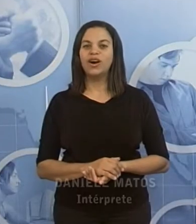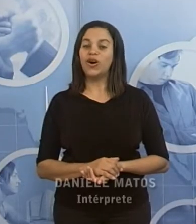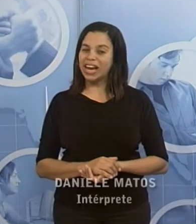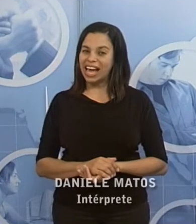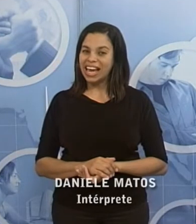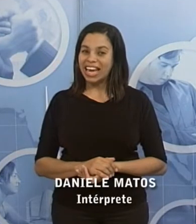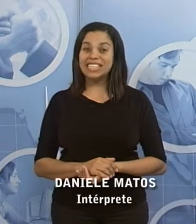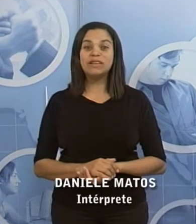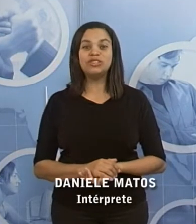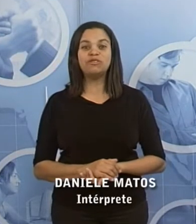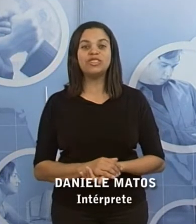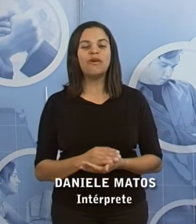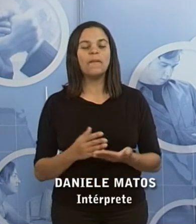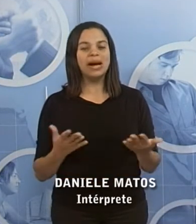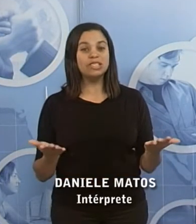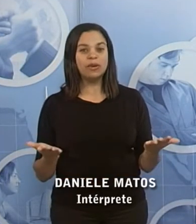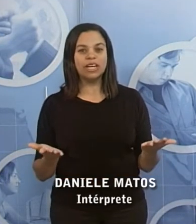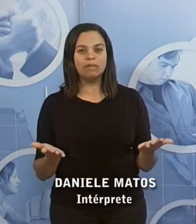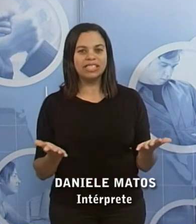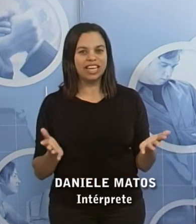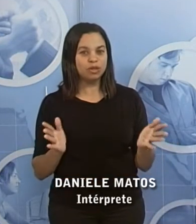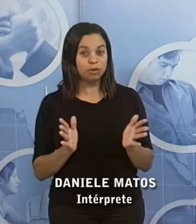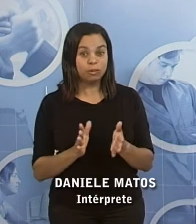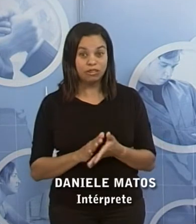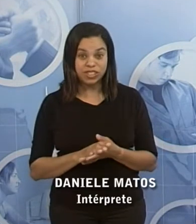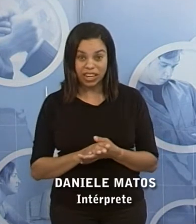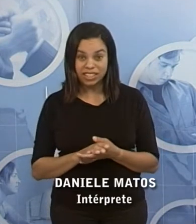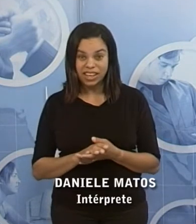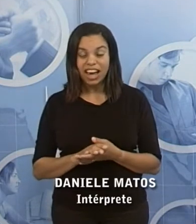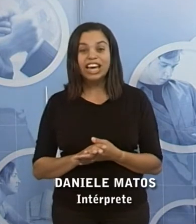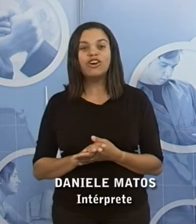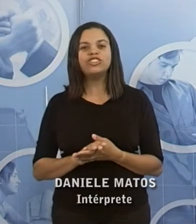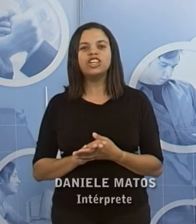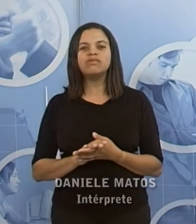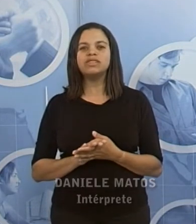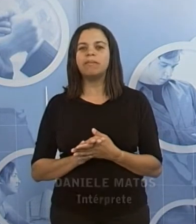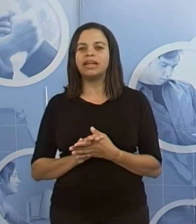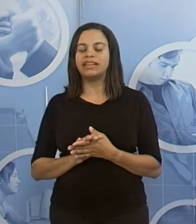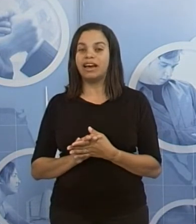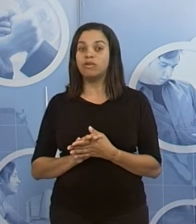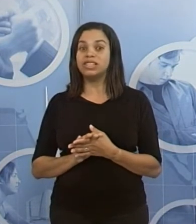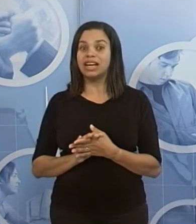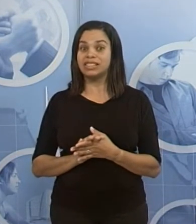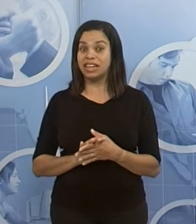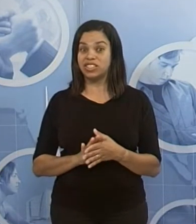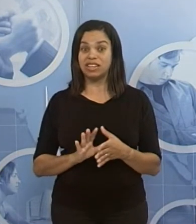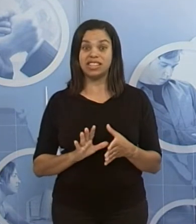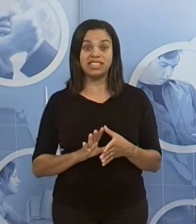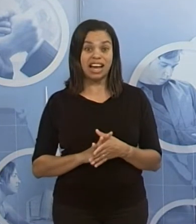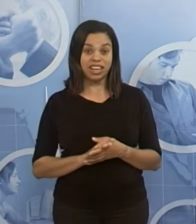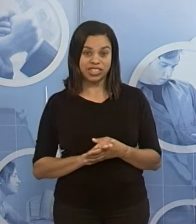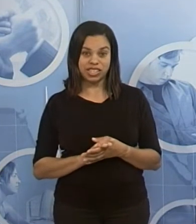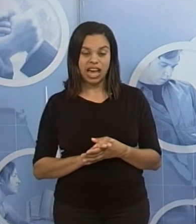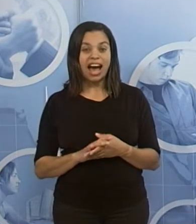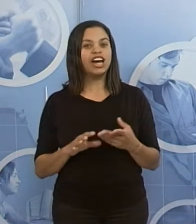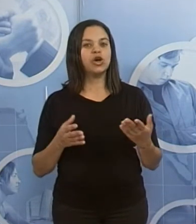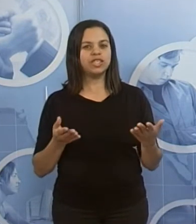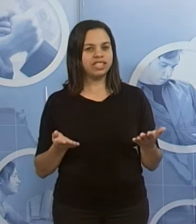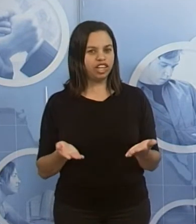Olá, estamos de volta com mais um programa Sinais do Mundo para vocês e hoje nós vamos aprender alguns sinais relacionados às cidades, a nossa cidade